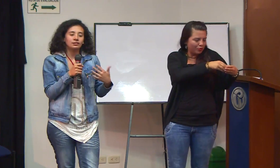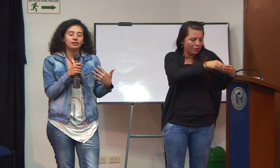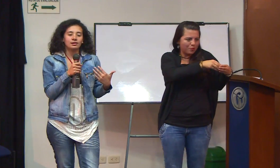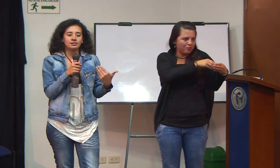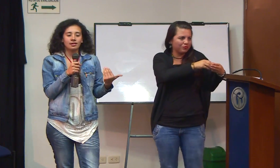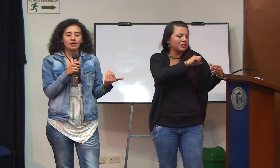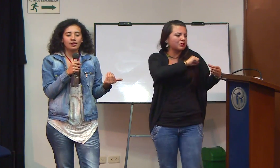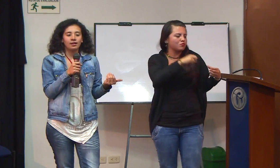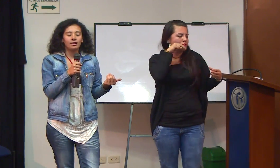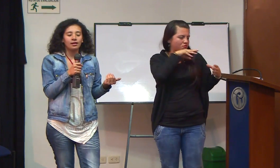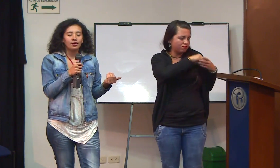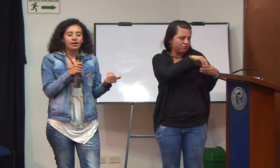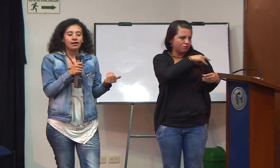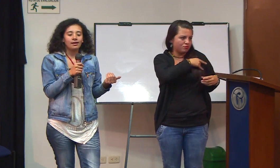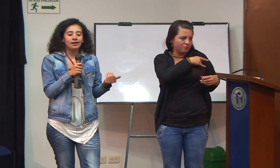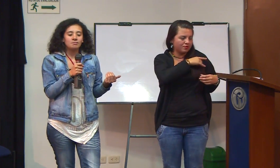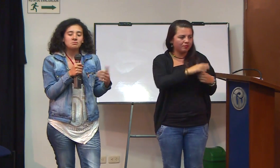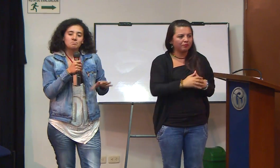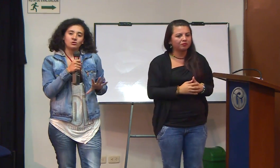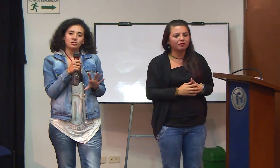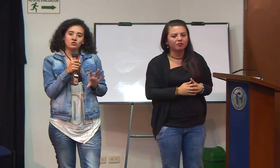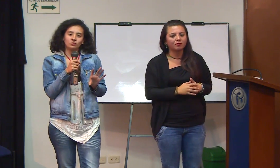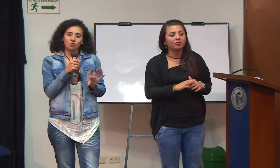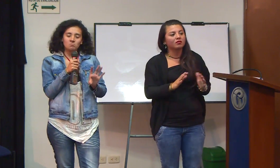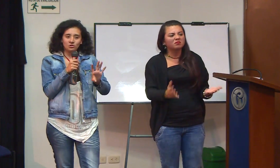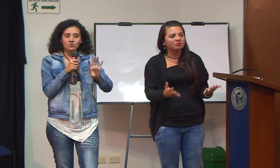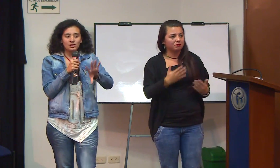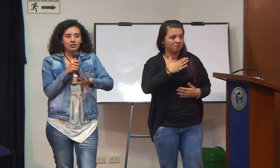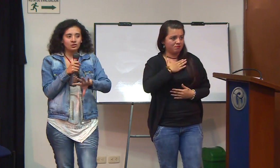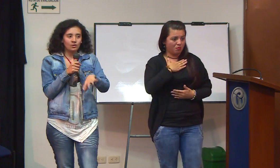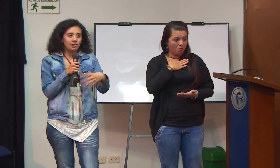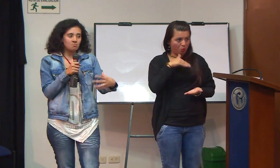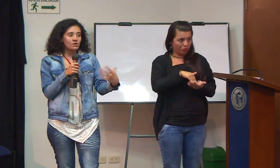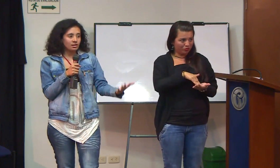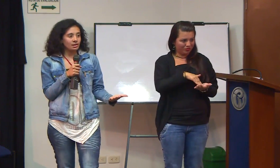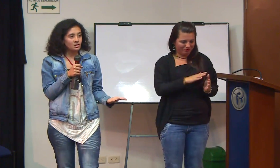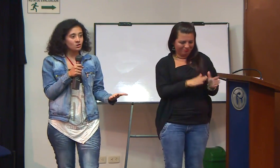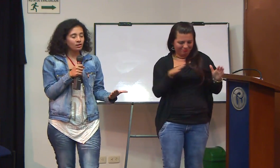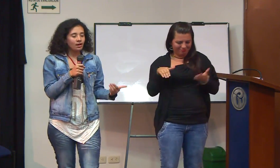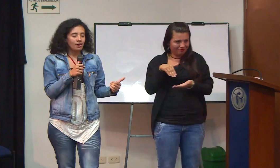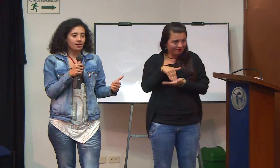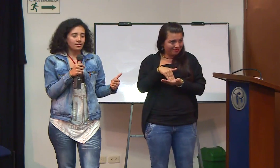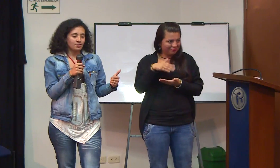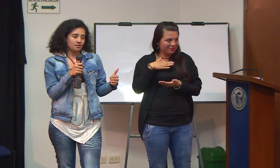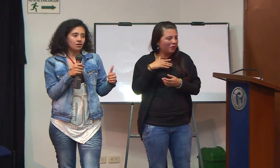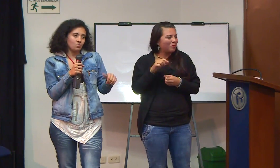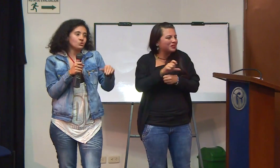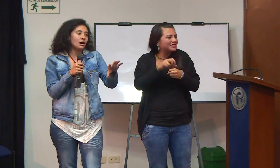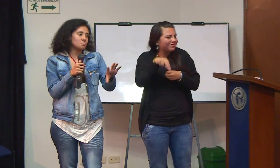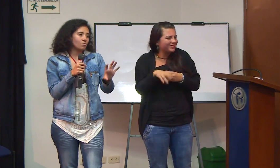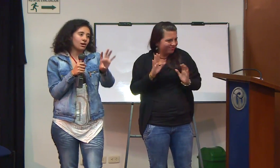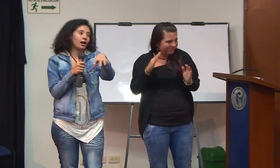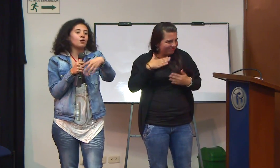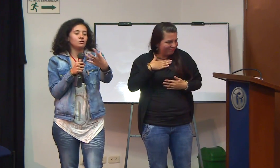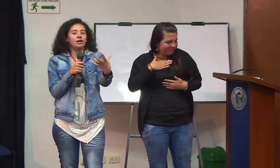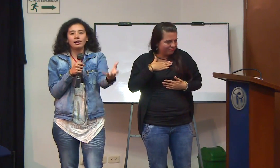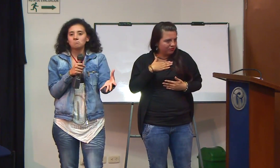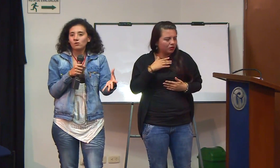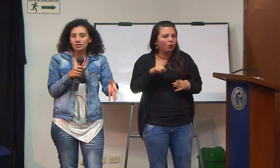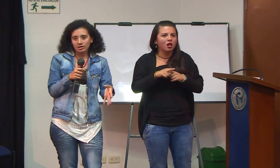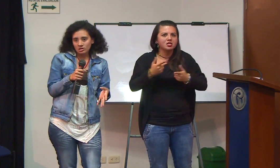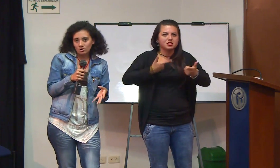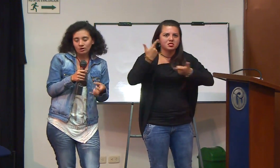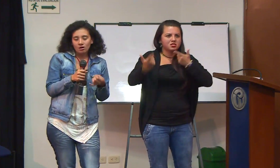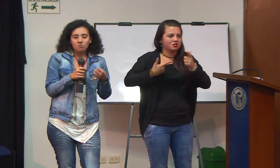porque desde mi posición como civil dentro de la movilización es luchar por la causa